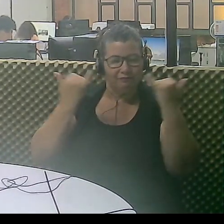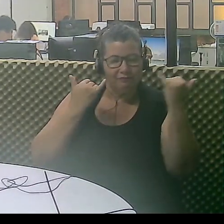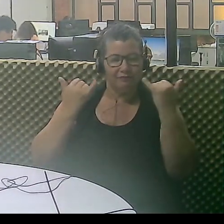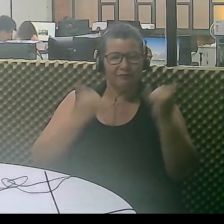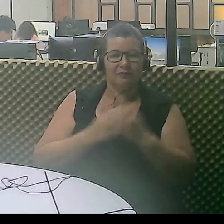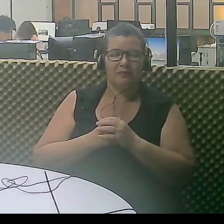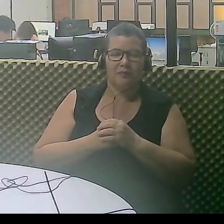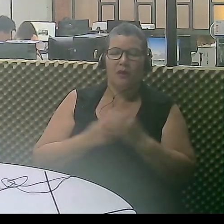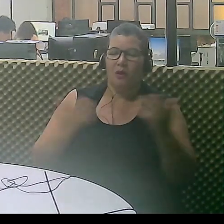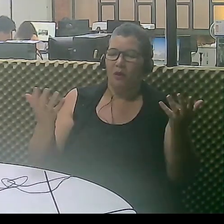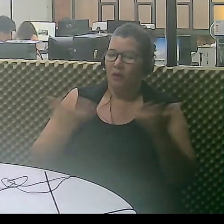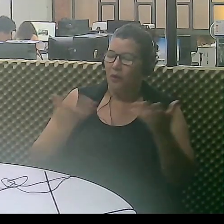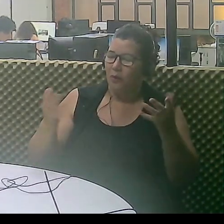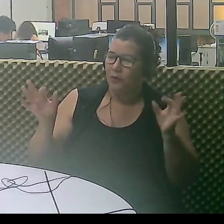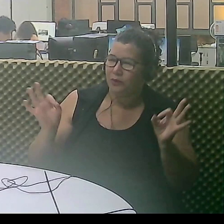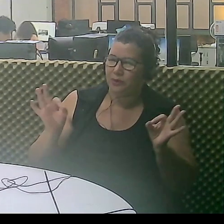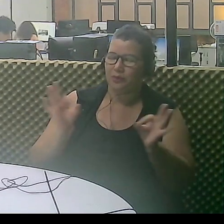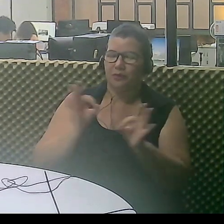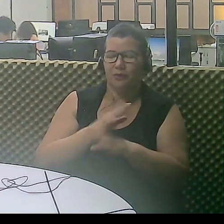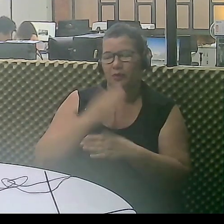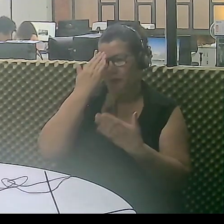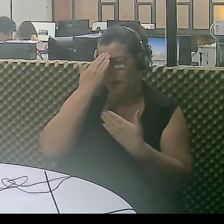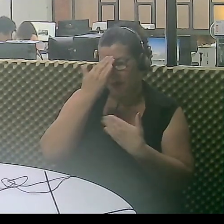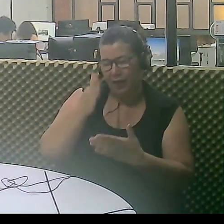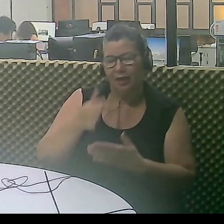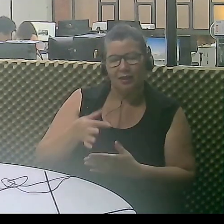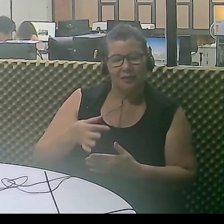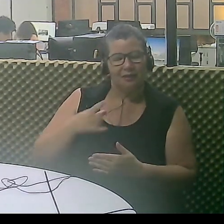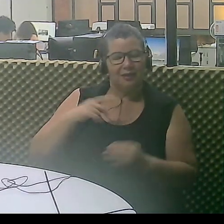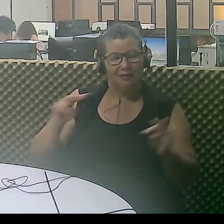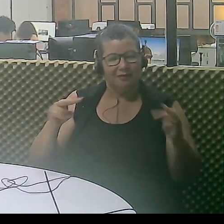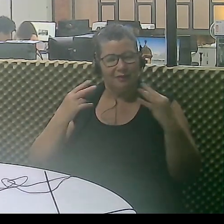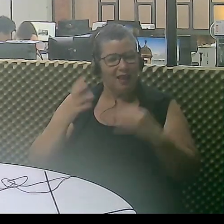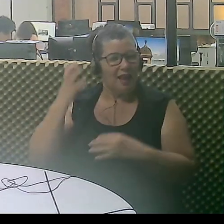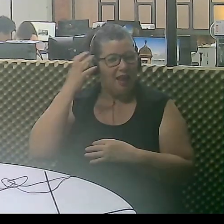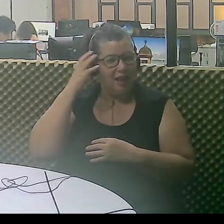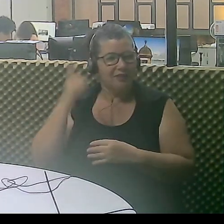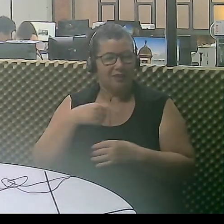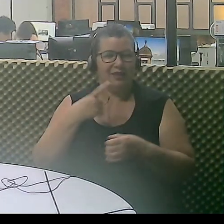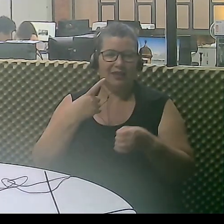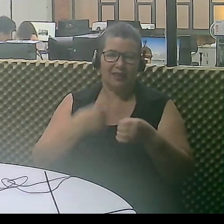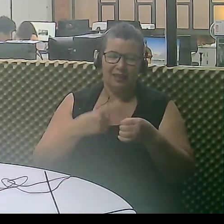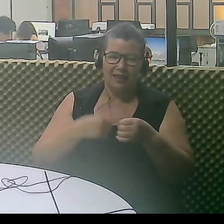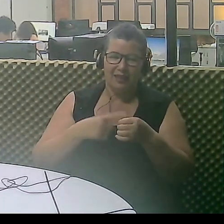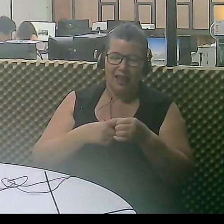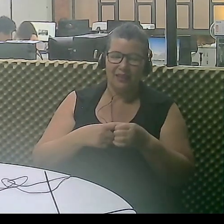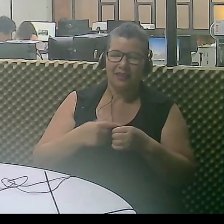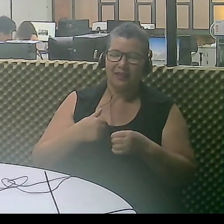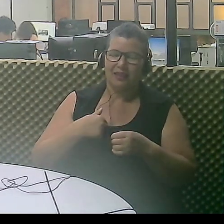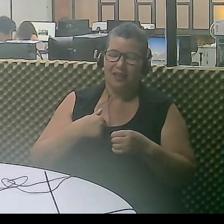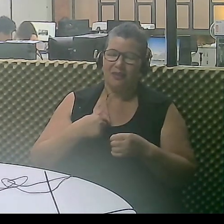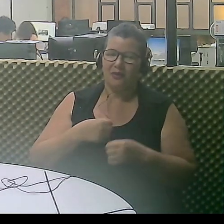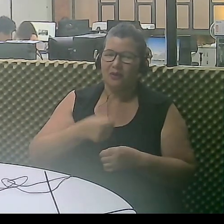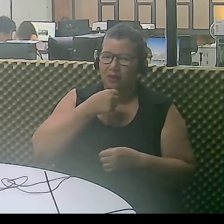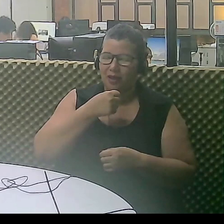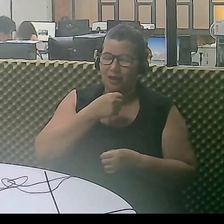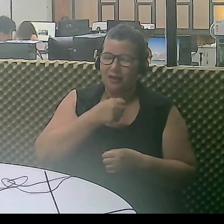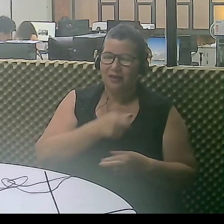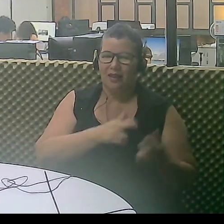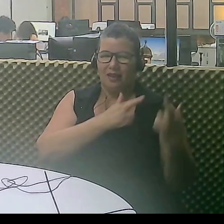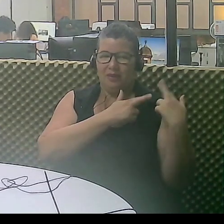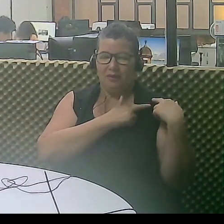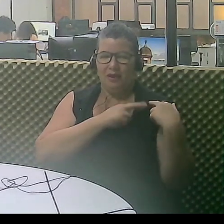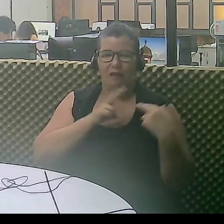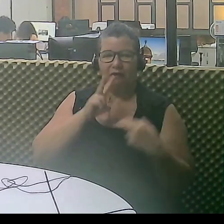notícias. A edição de hoje fica por aqui. Obrigado pela sua audiência, Rádio Nossa Cidade. Jornalista responsável pela edição, Vanessa